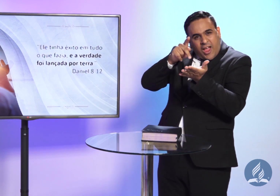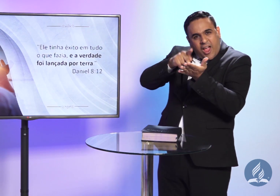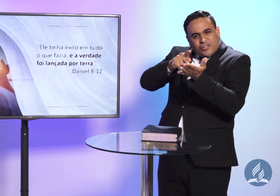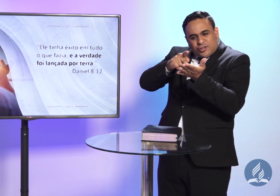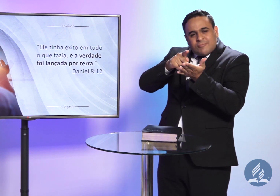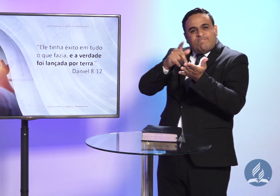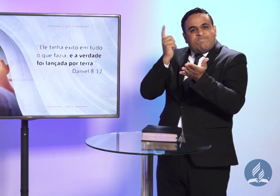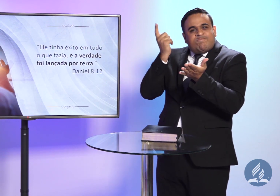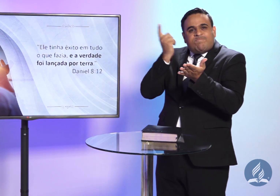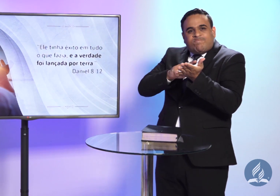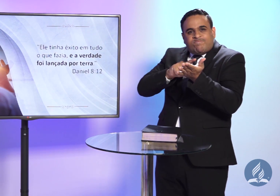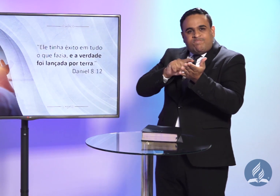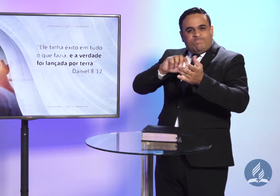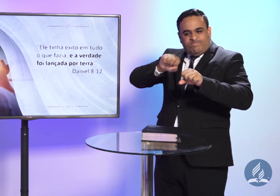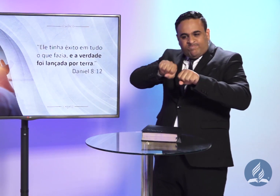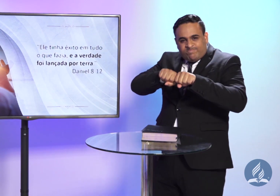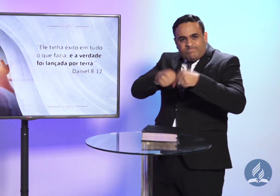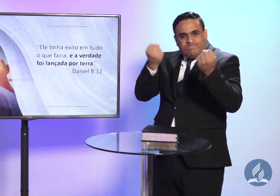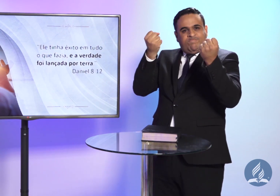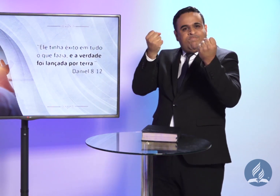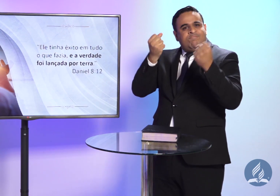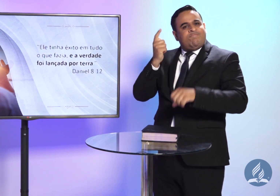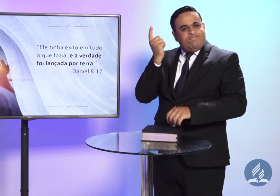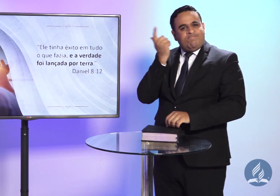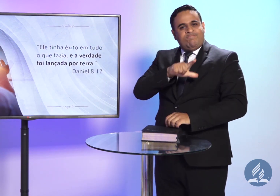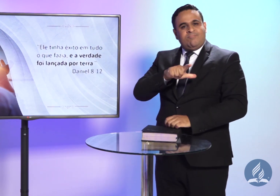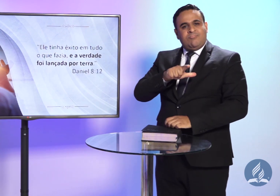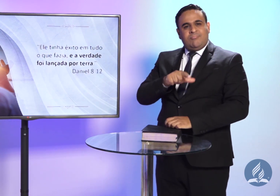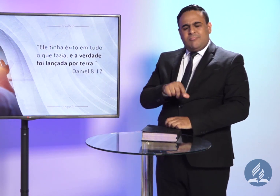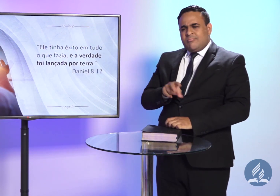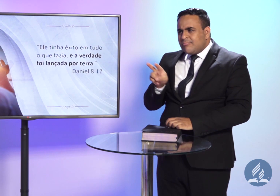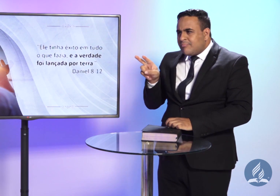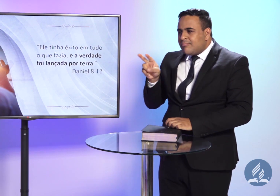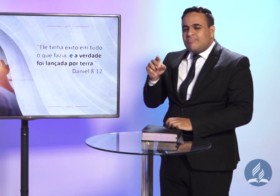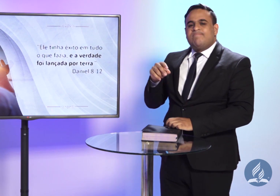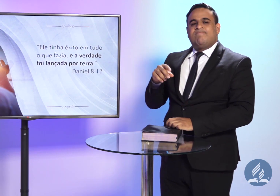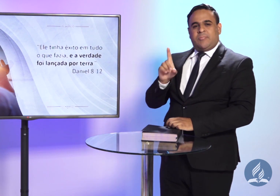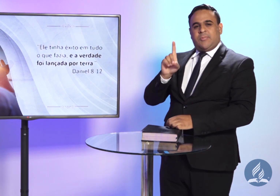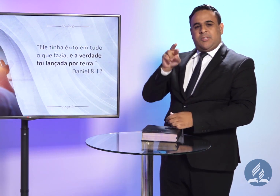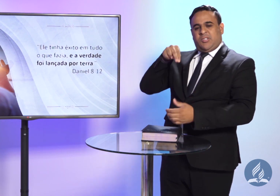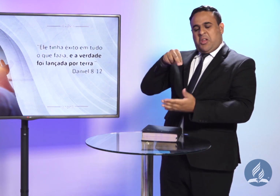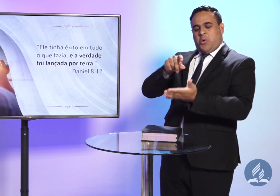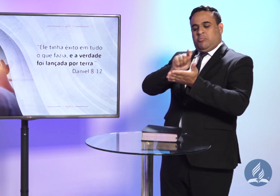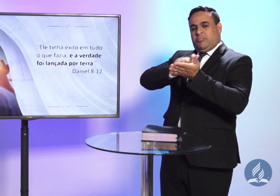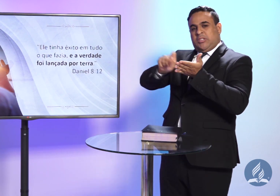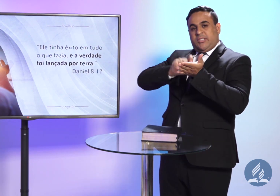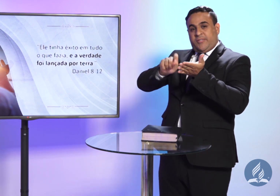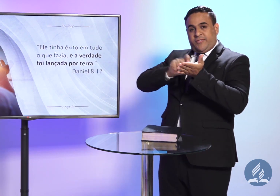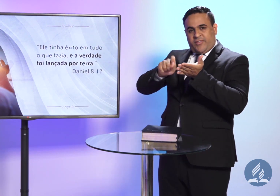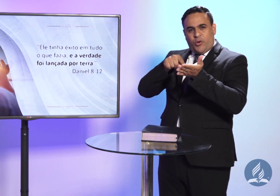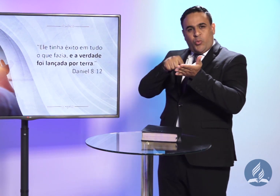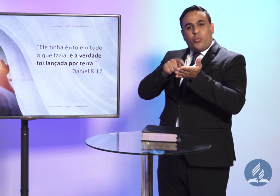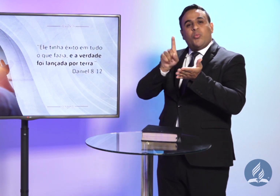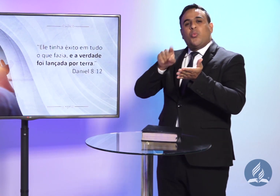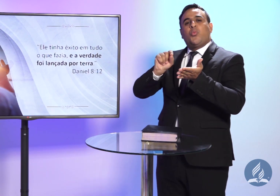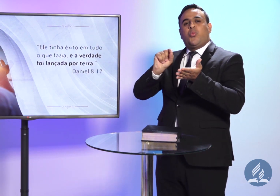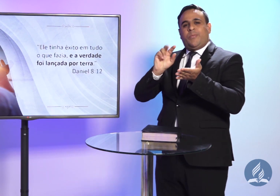Em Daniel 8, capítulo 12, está escrito: ele tinha êxito em tudo que fazia, e a verdade foi lançada